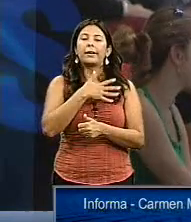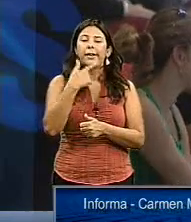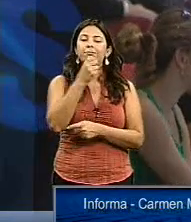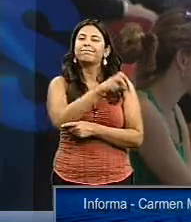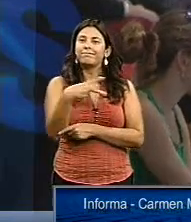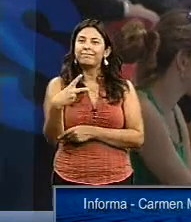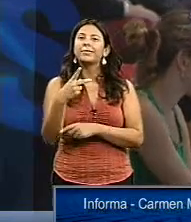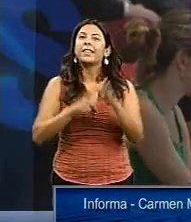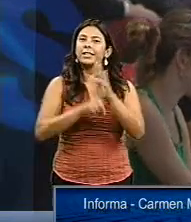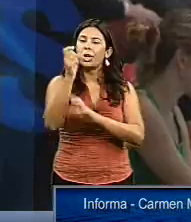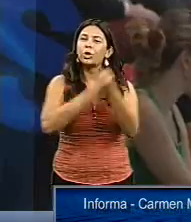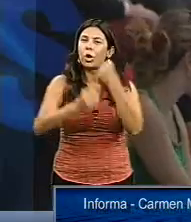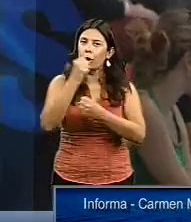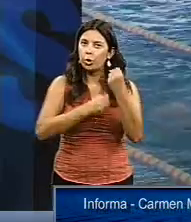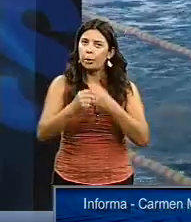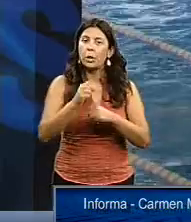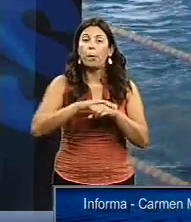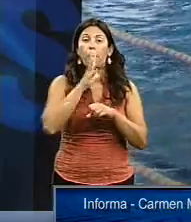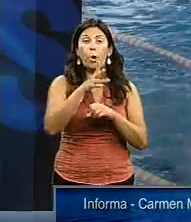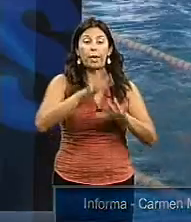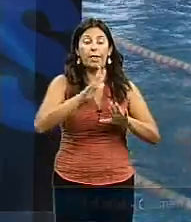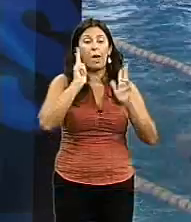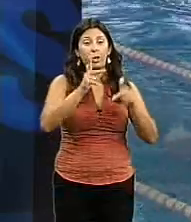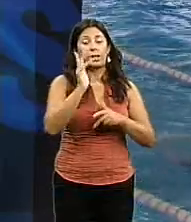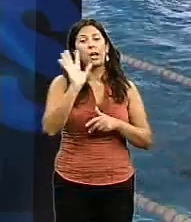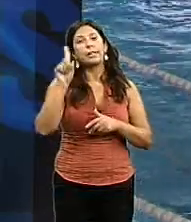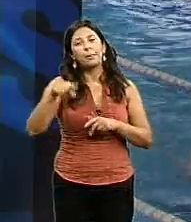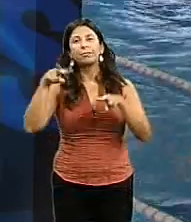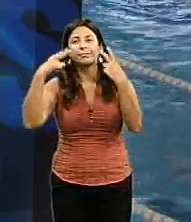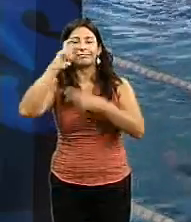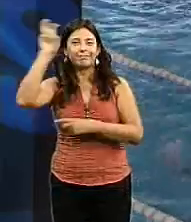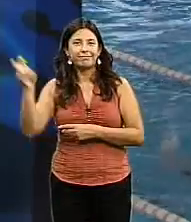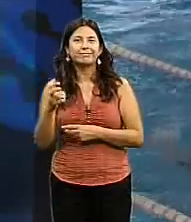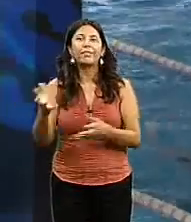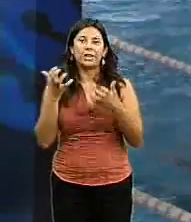la capital, tanto en pernoctaciones como en el sector de la hostelería.